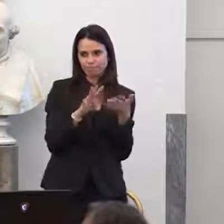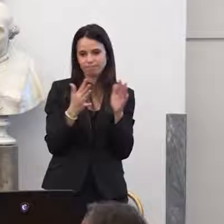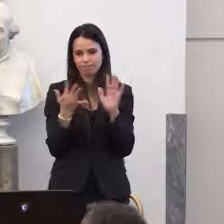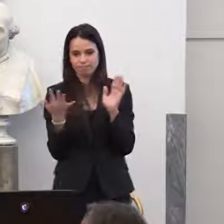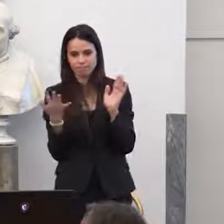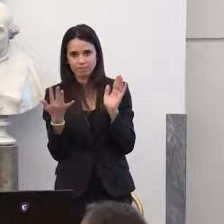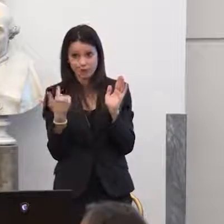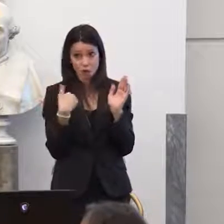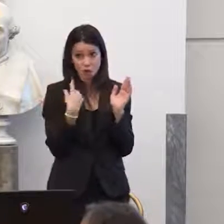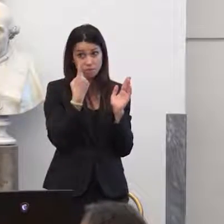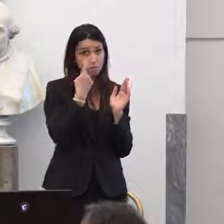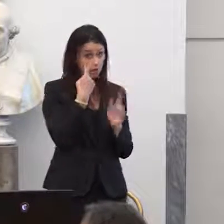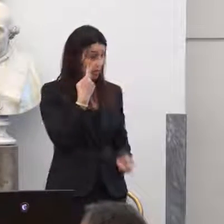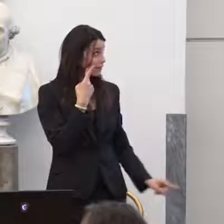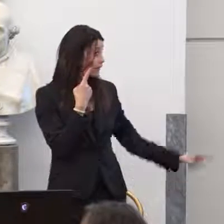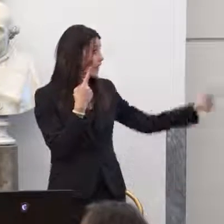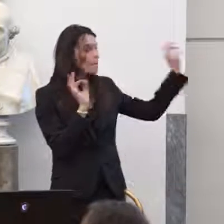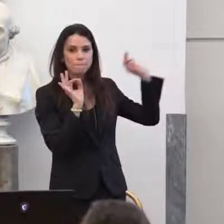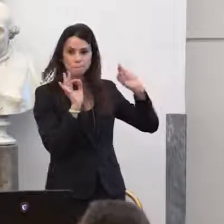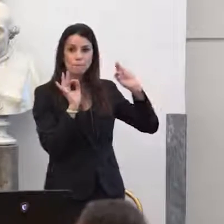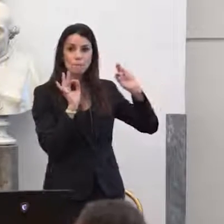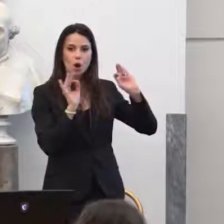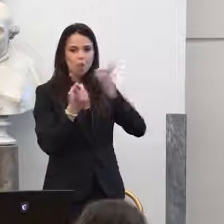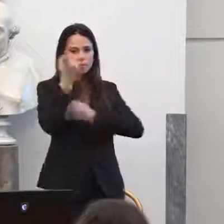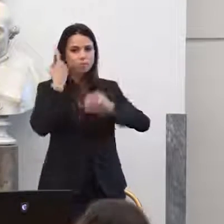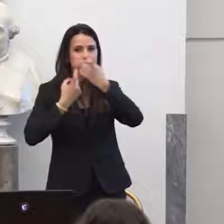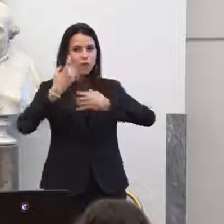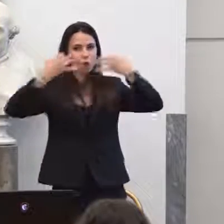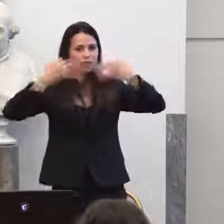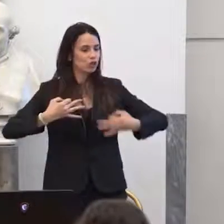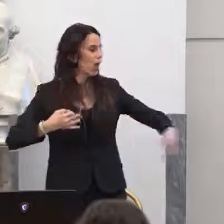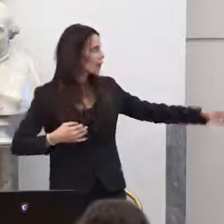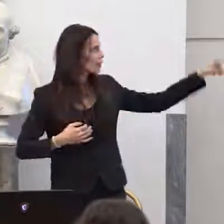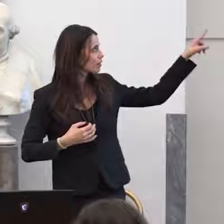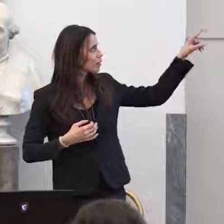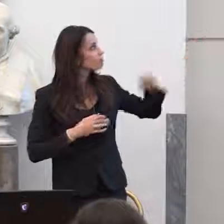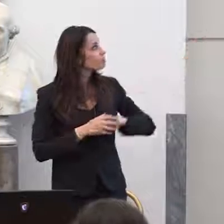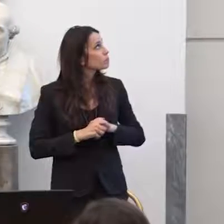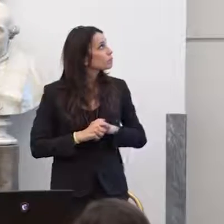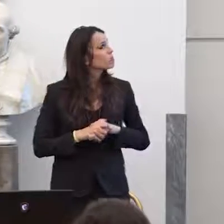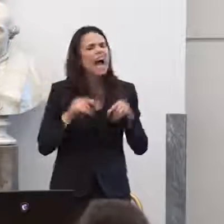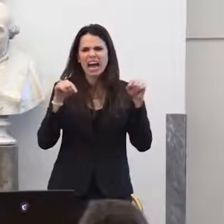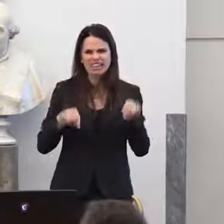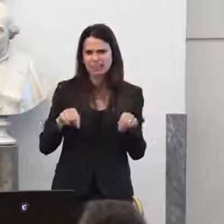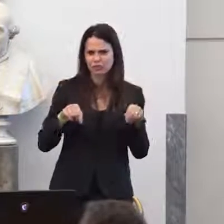Siccome non me lo sono inventato, questa è la fonte ufficiale. Che cosa sta verificandosi?